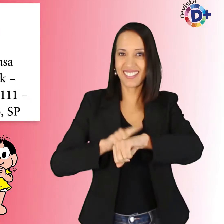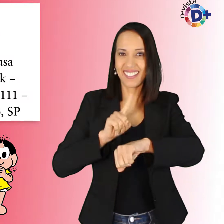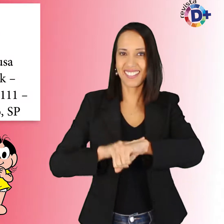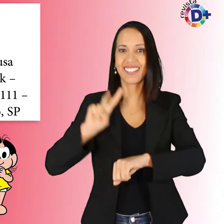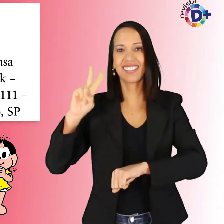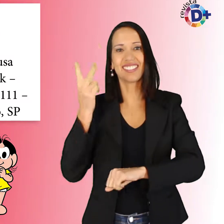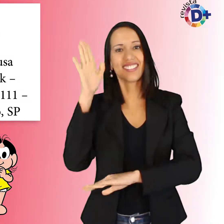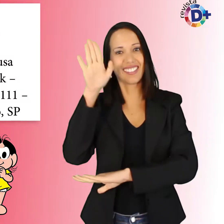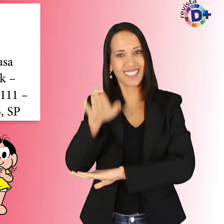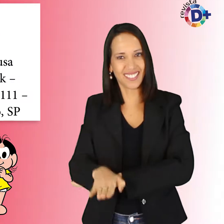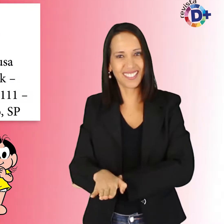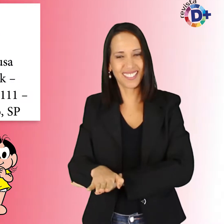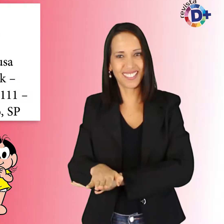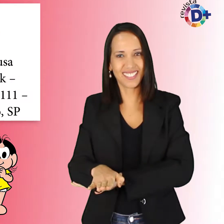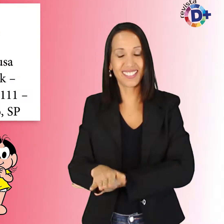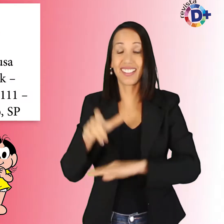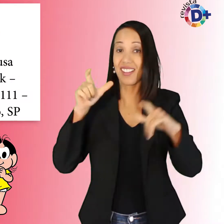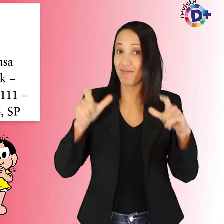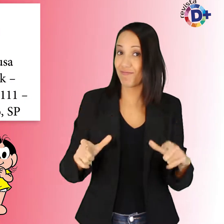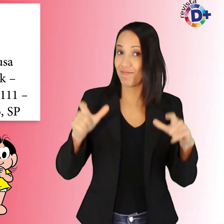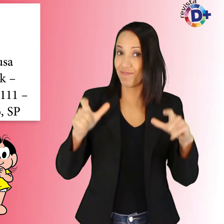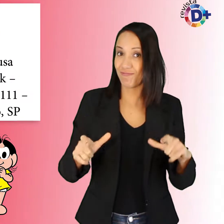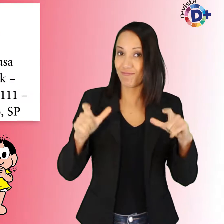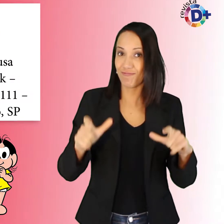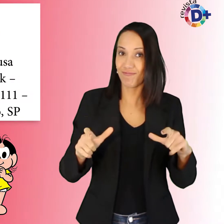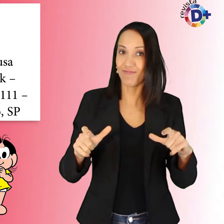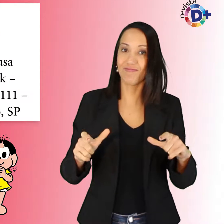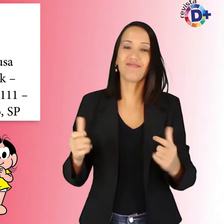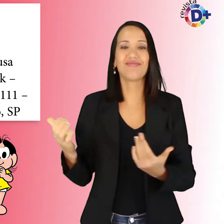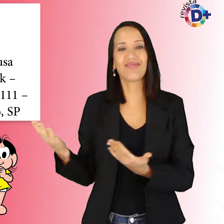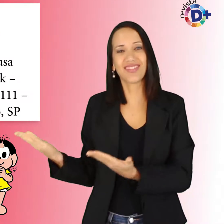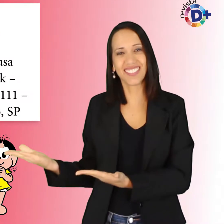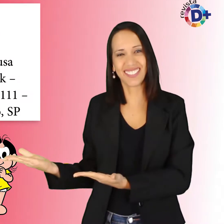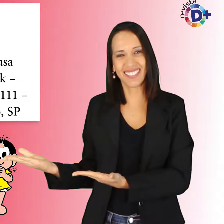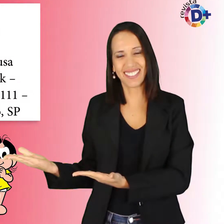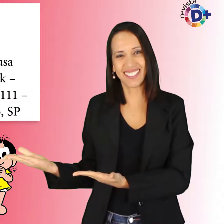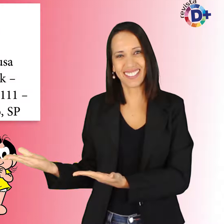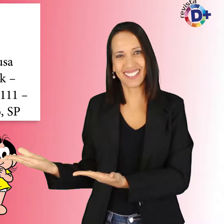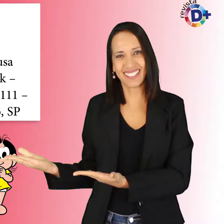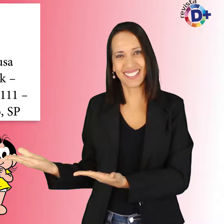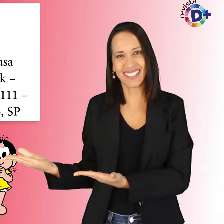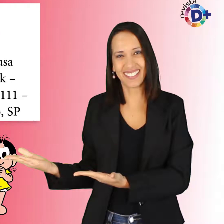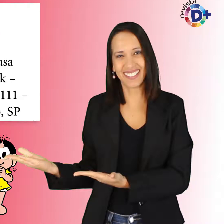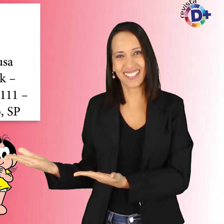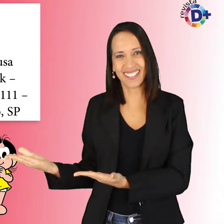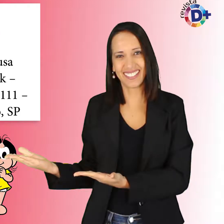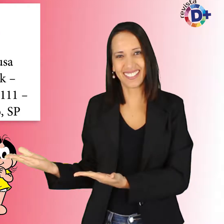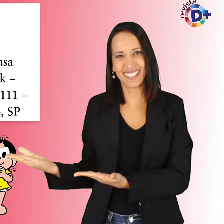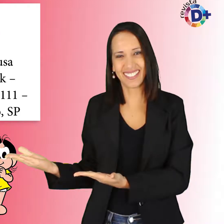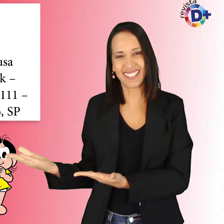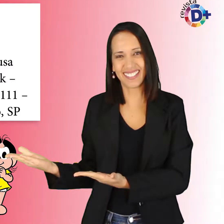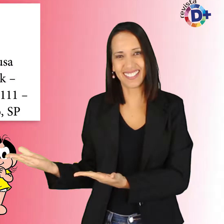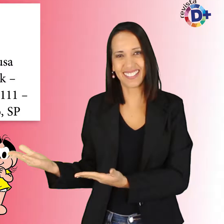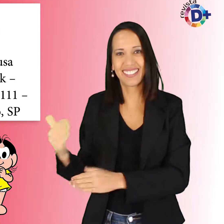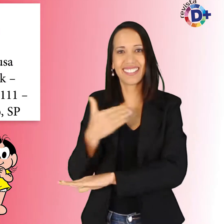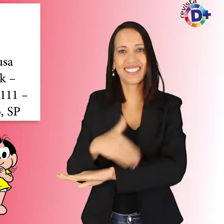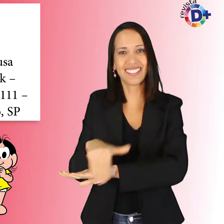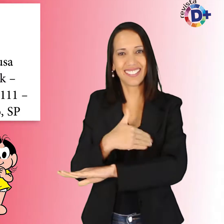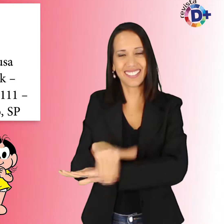do da tarde local maurício de sousa produções business park com a werner von